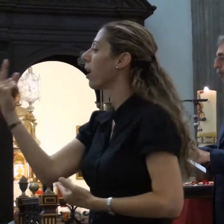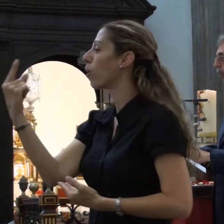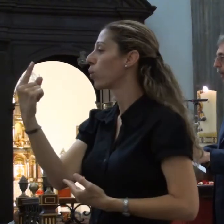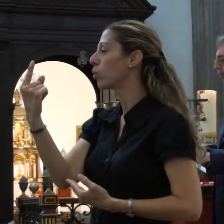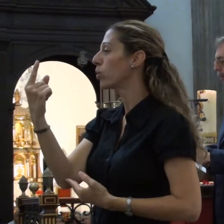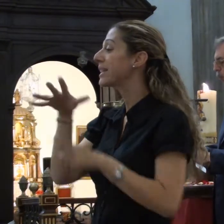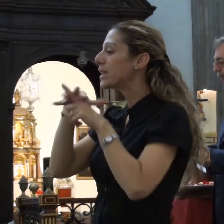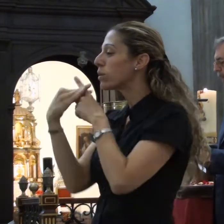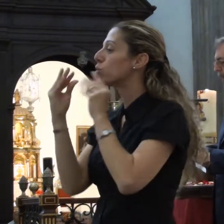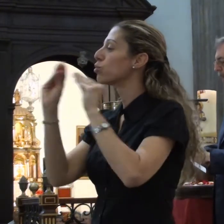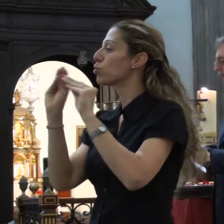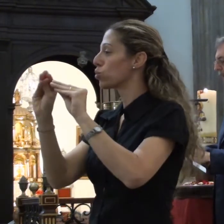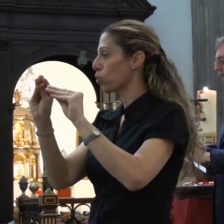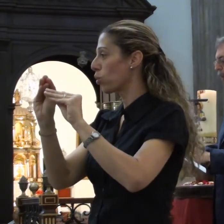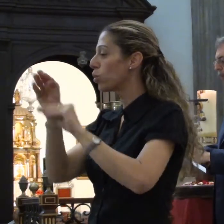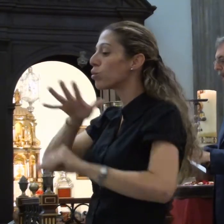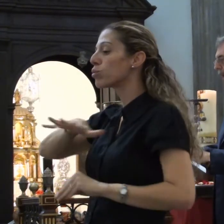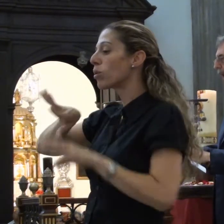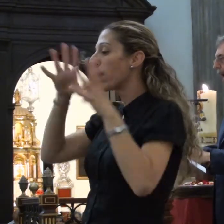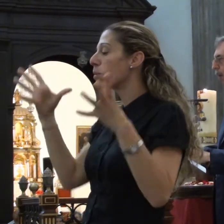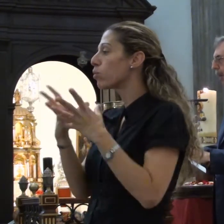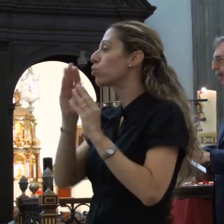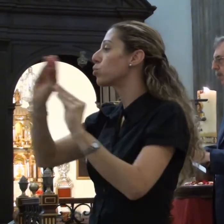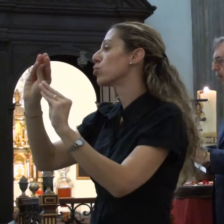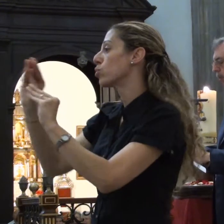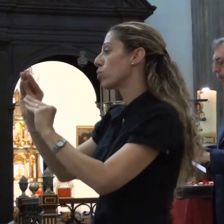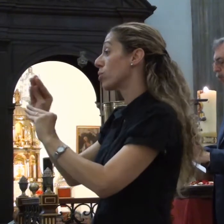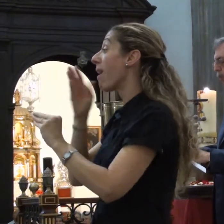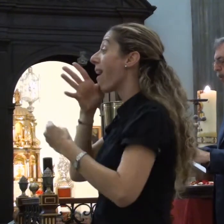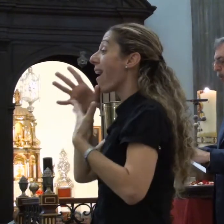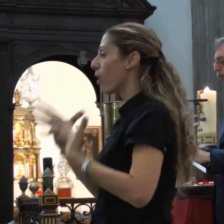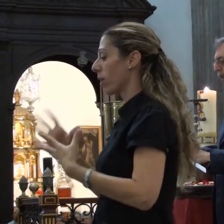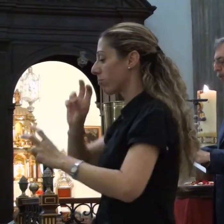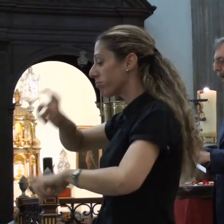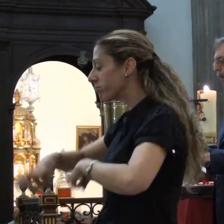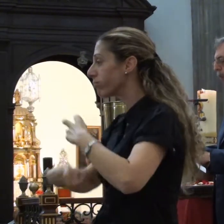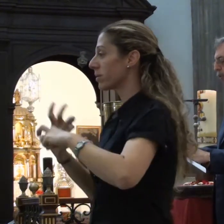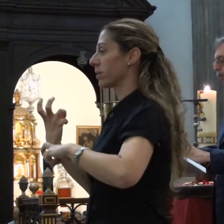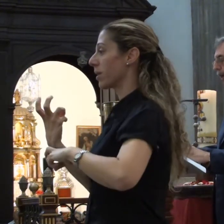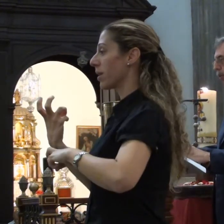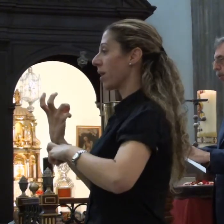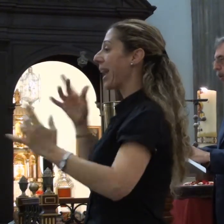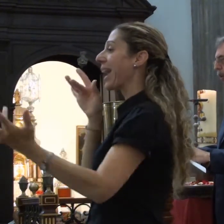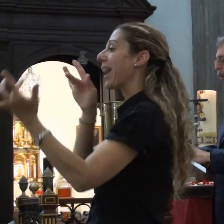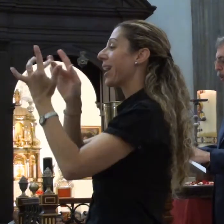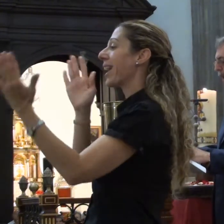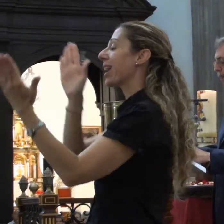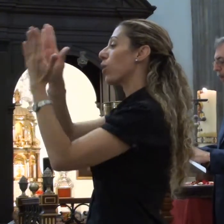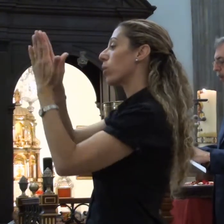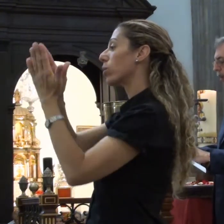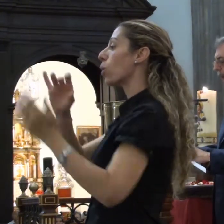lugar y situación que se encuentre a renovar ahora mismo su encuentro personal con Jesucristo